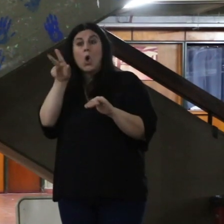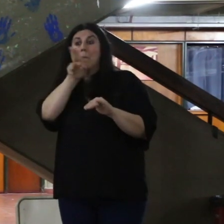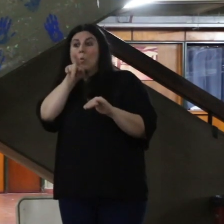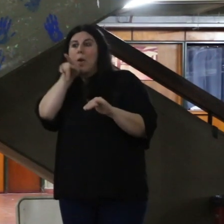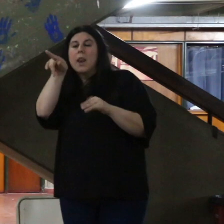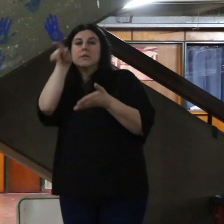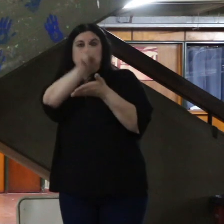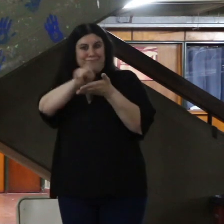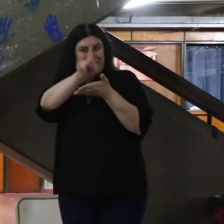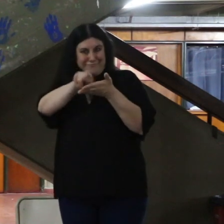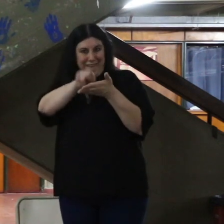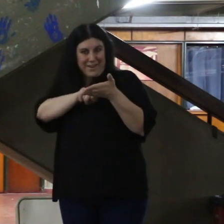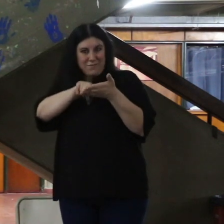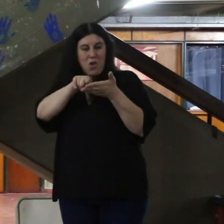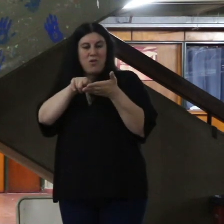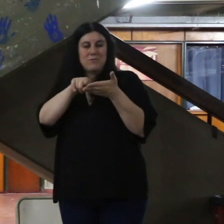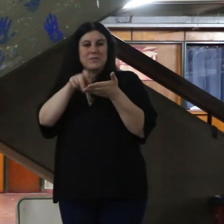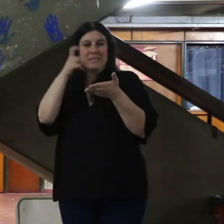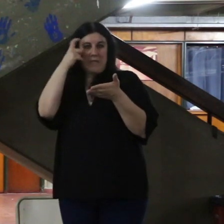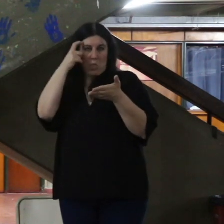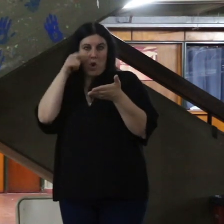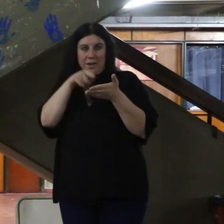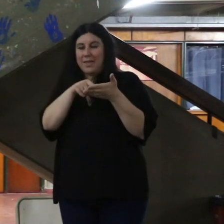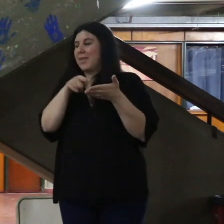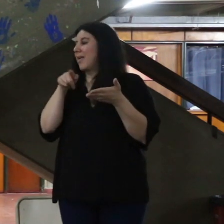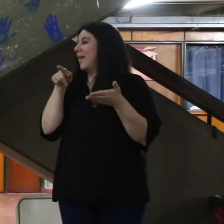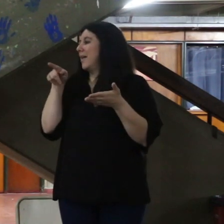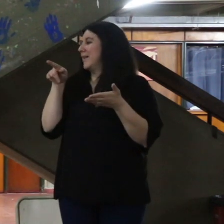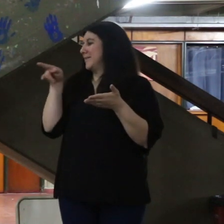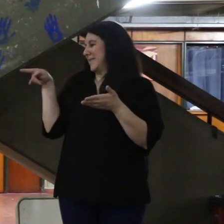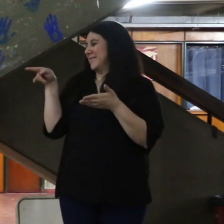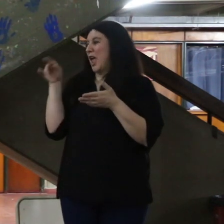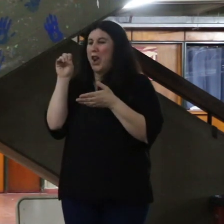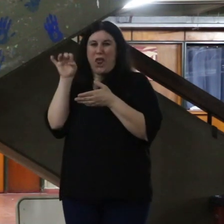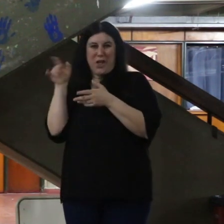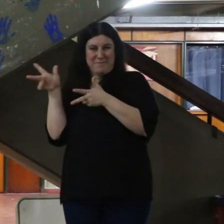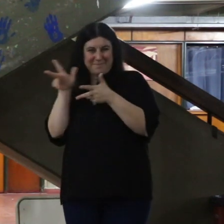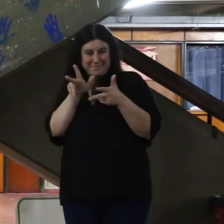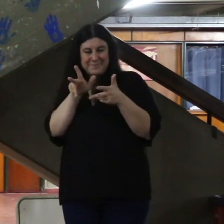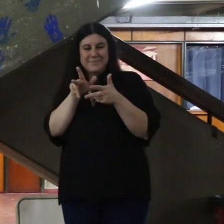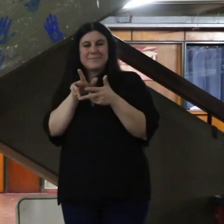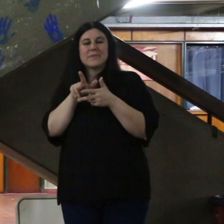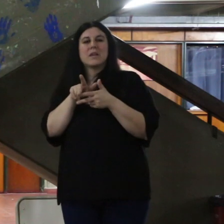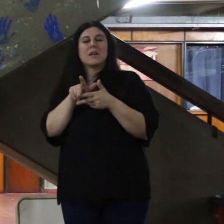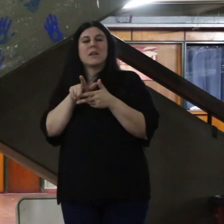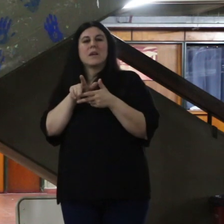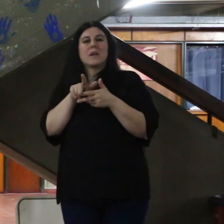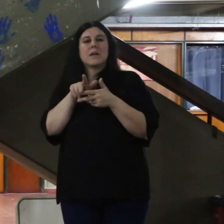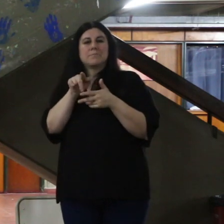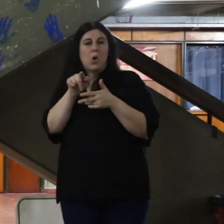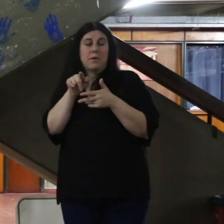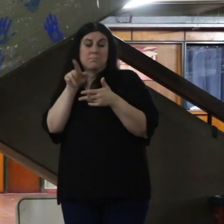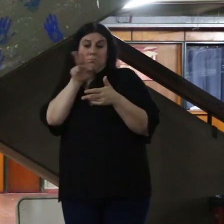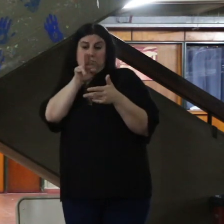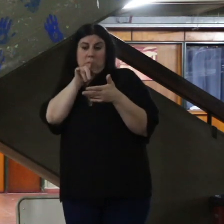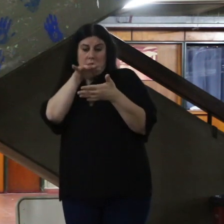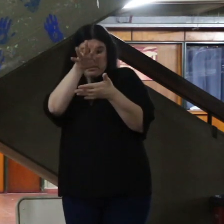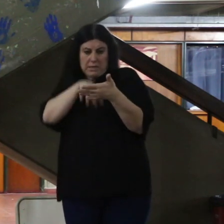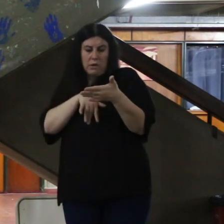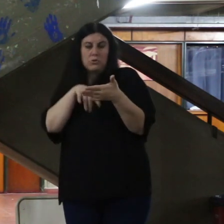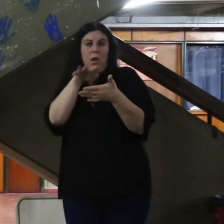como Silvia Breitman, tal cual, acá Raquel la nombra. Invito a releerla porque hay muchísimas cosas que hoy podemos